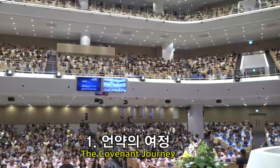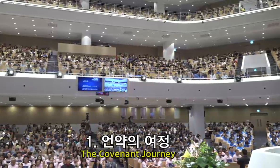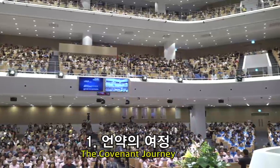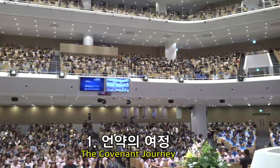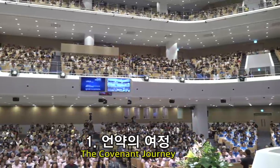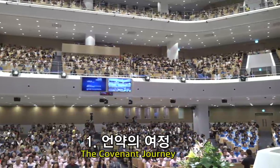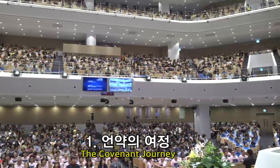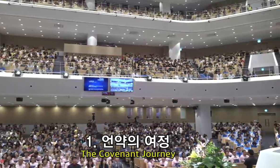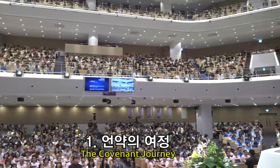간구하거늘.